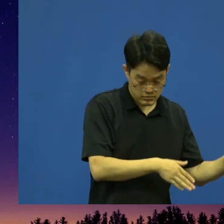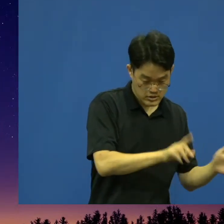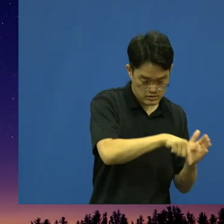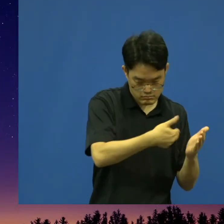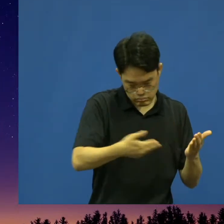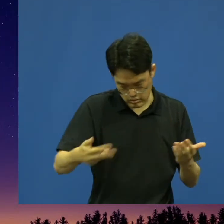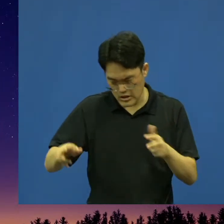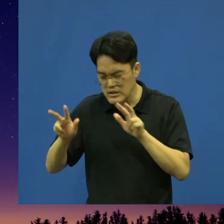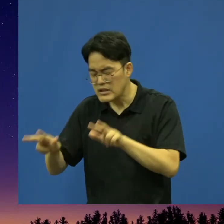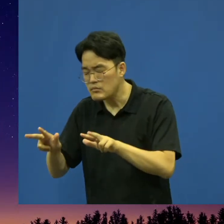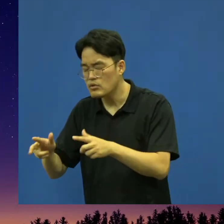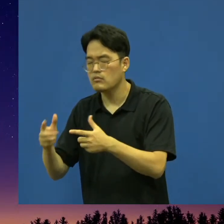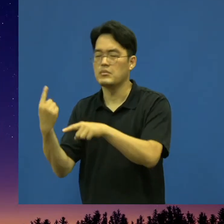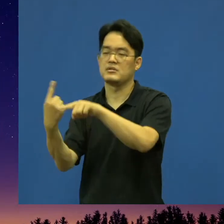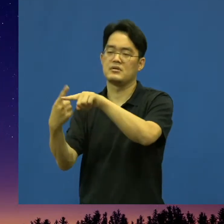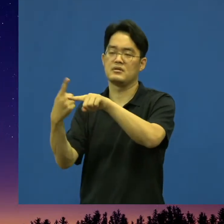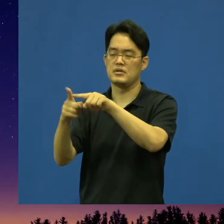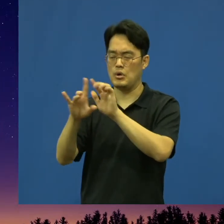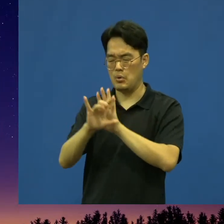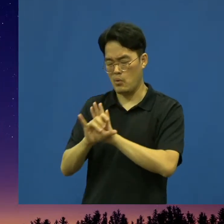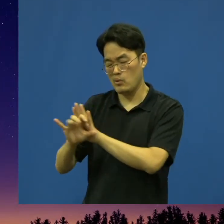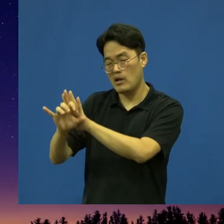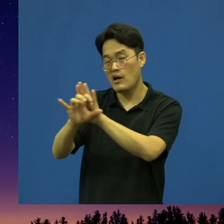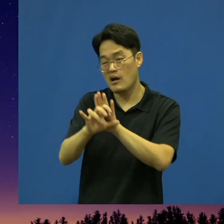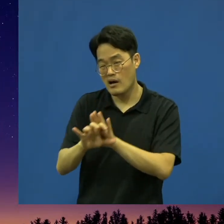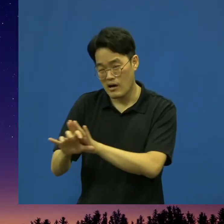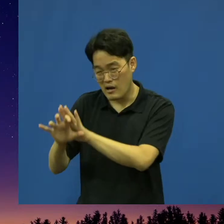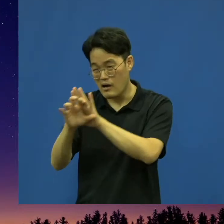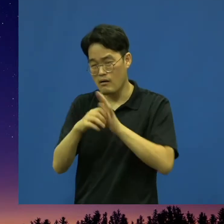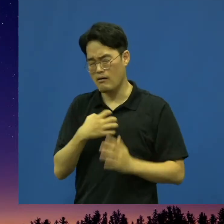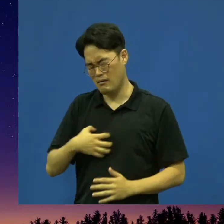겪으면서 전 세계가 함께 이 고통을